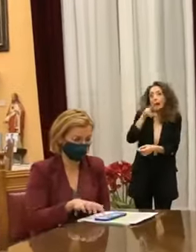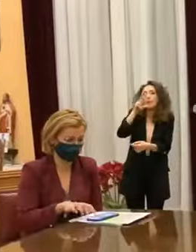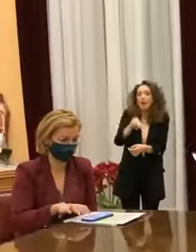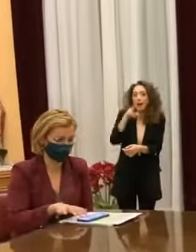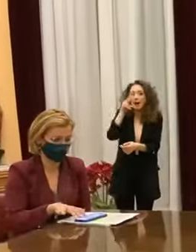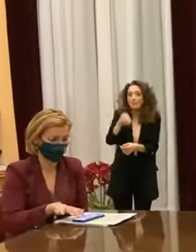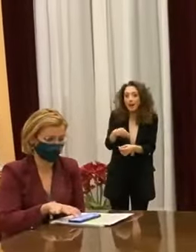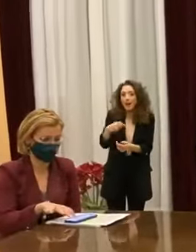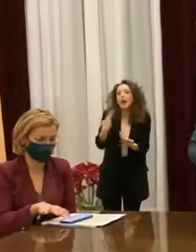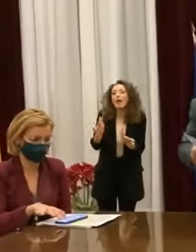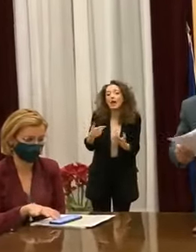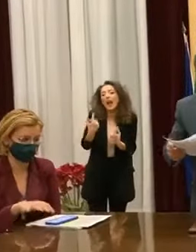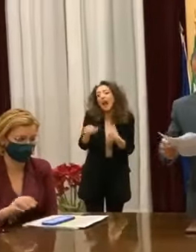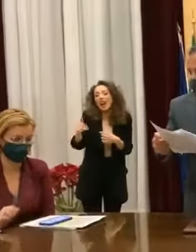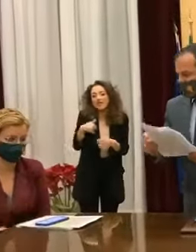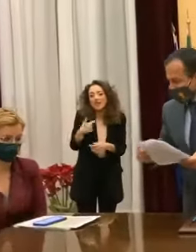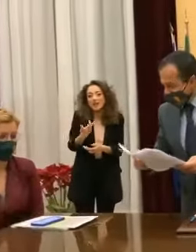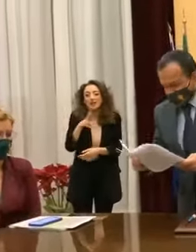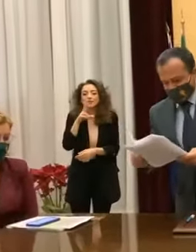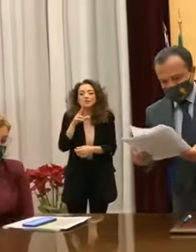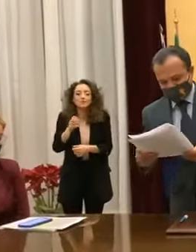parlava e ha parlato.